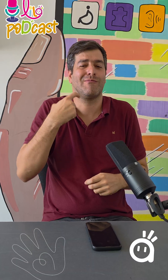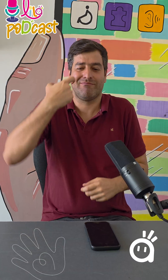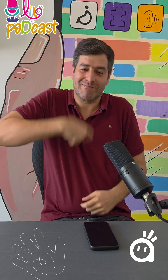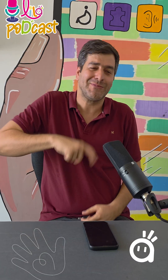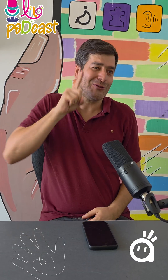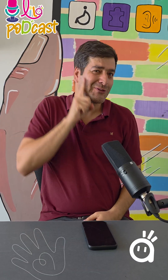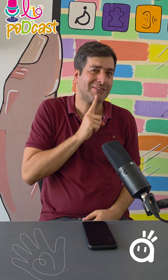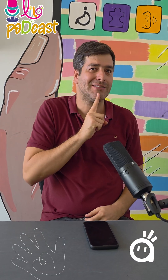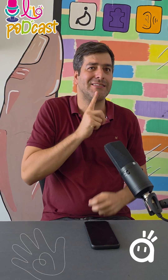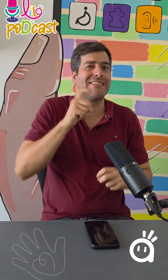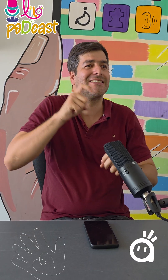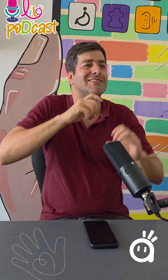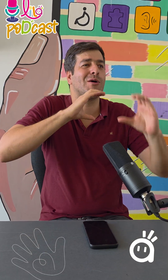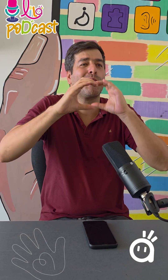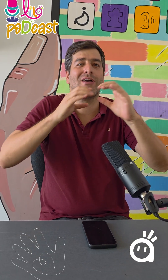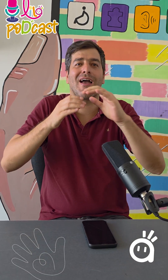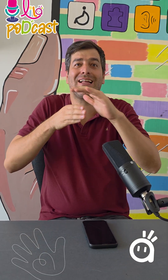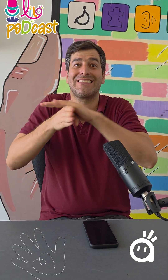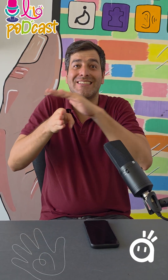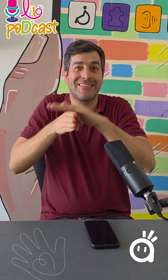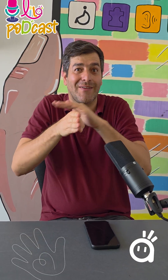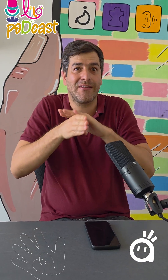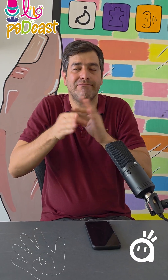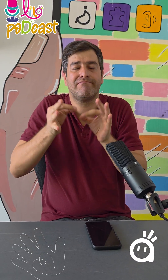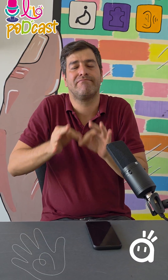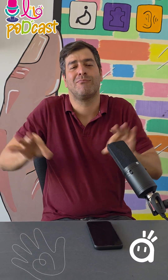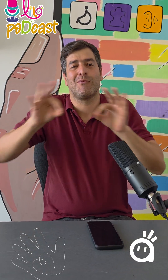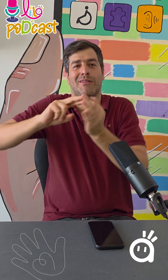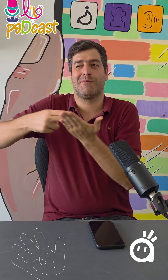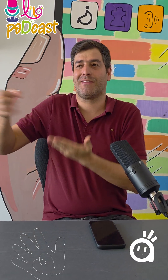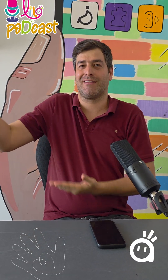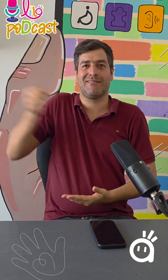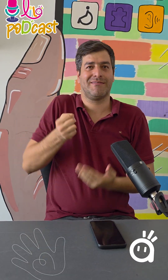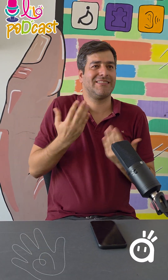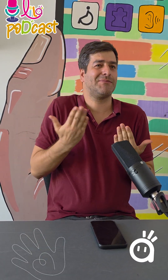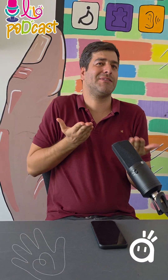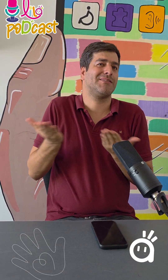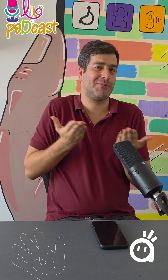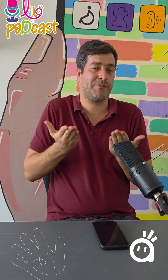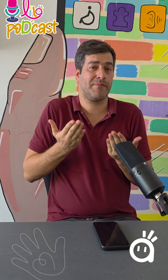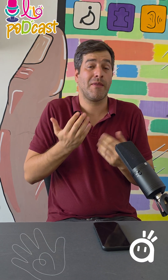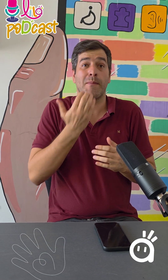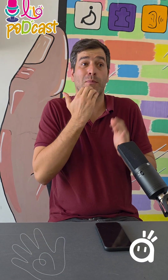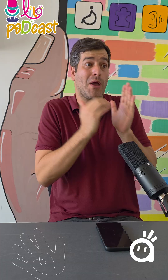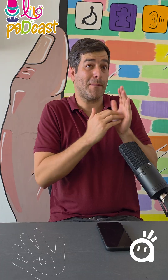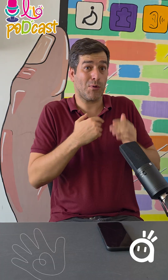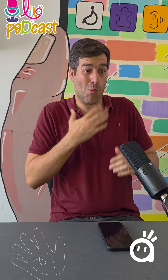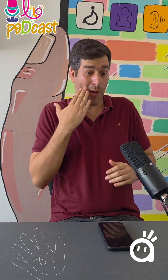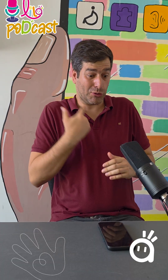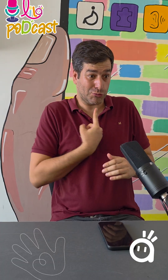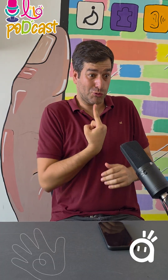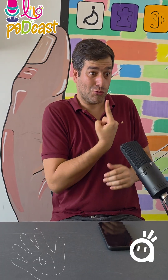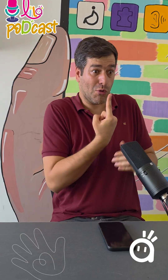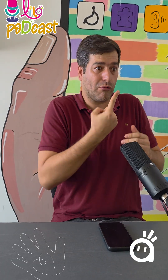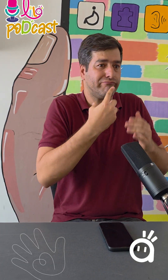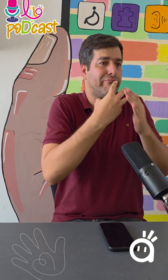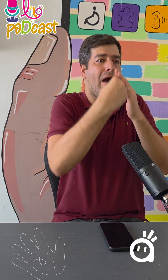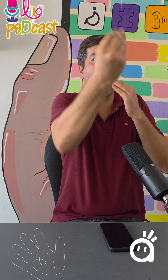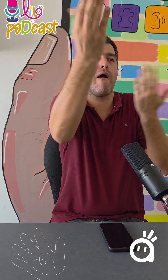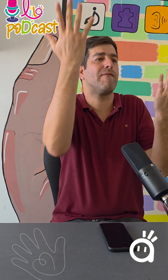al menos que no sepan leer o escribir, pero pueden hablar y otros lo entienden. Pero nosotros, obviamente, al no podernos comunicar como se comunican las demás personas,